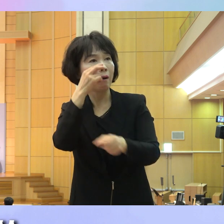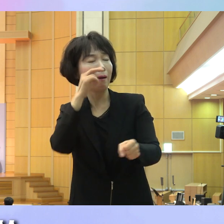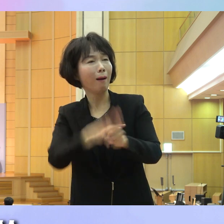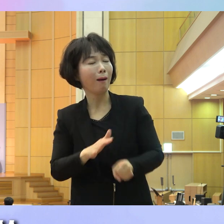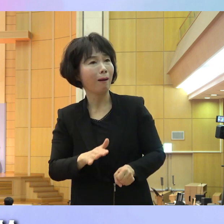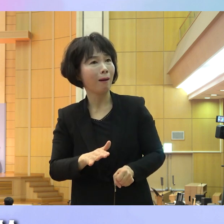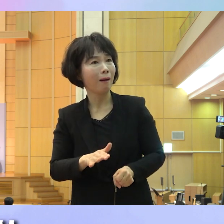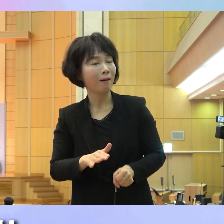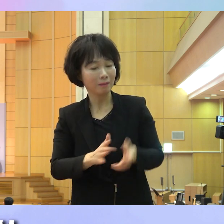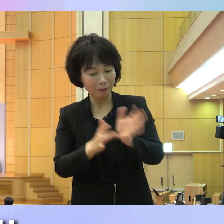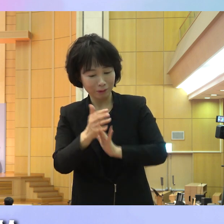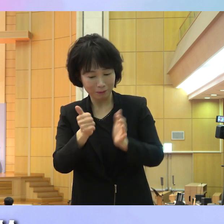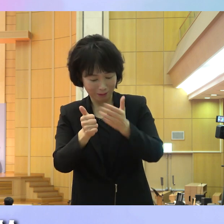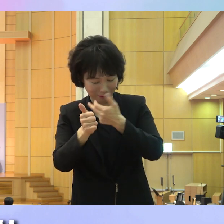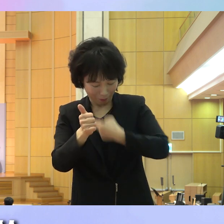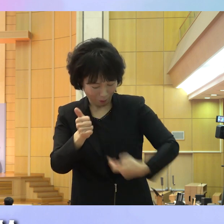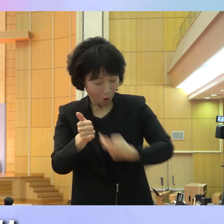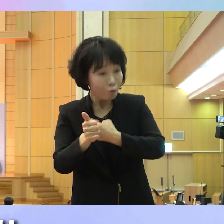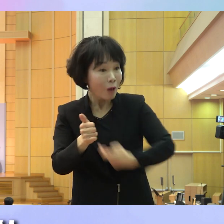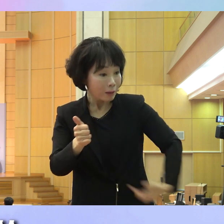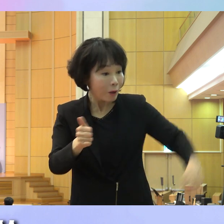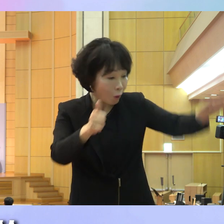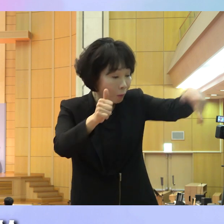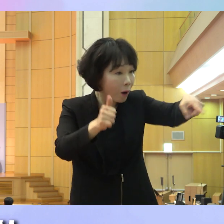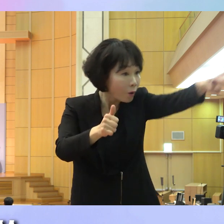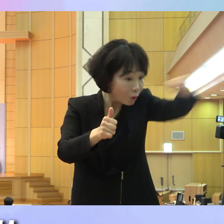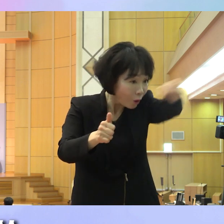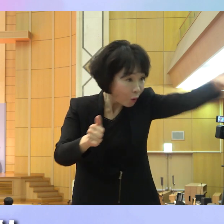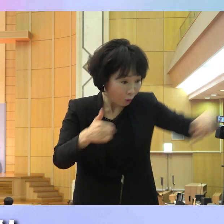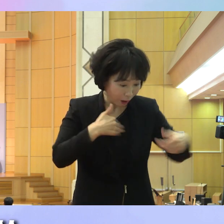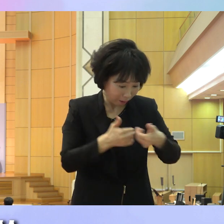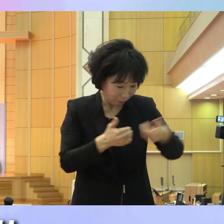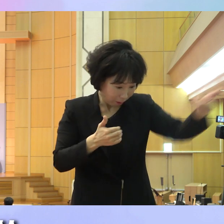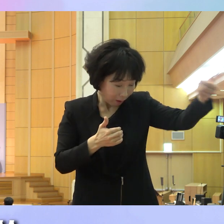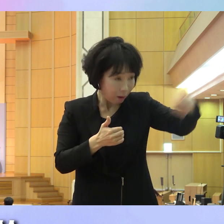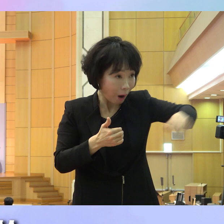나의 제자된 너희도 나를 떠나 가려느냐.